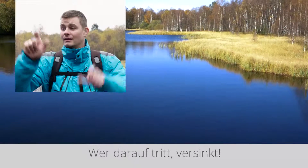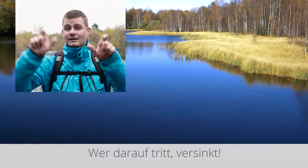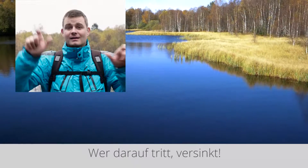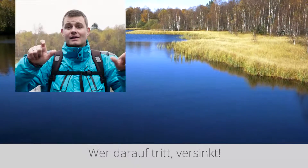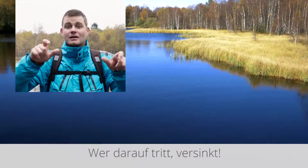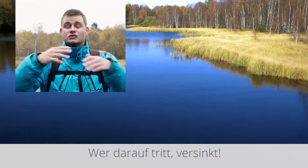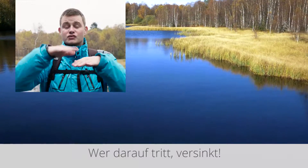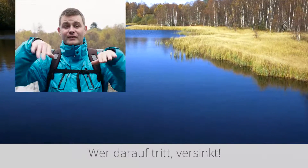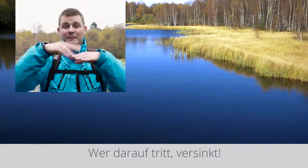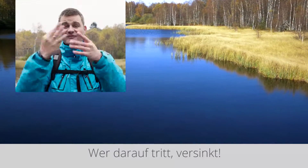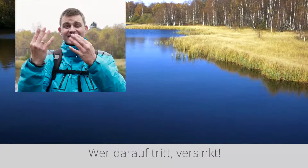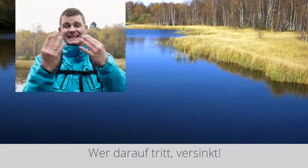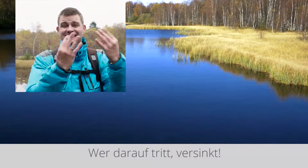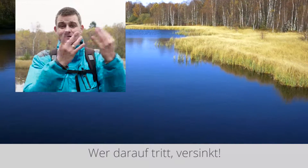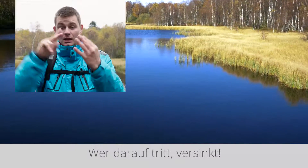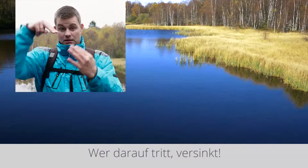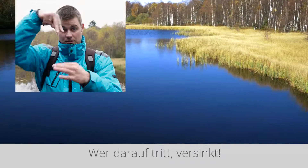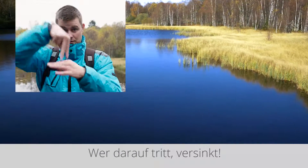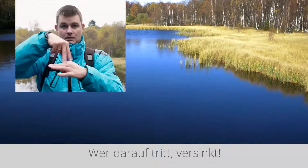Wer darauf tritt, versinkt.